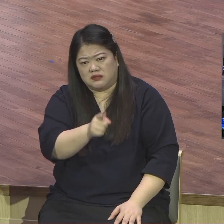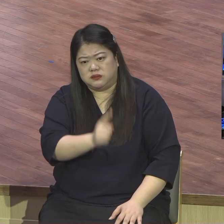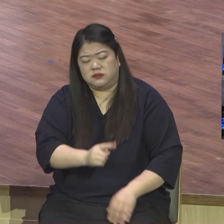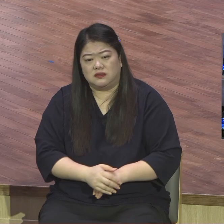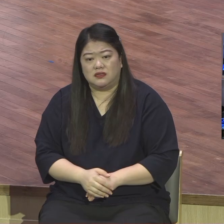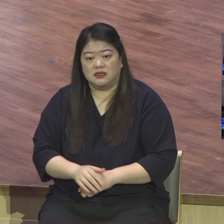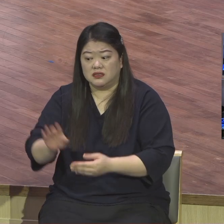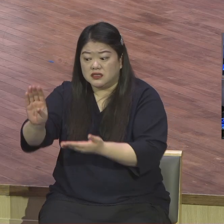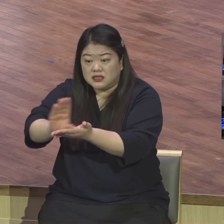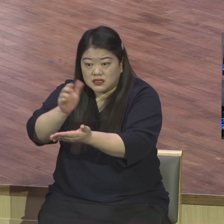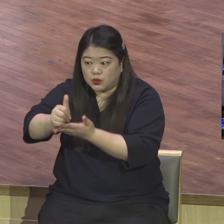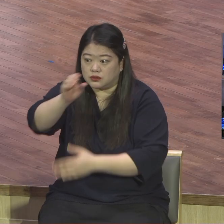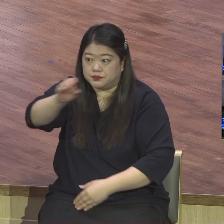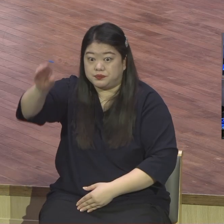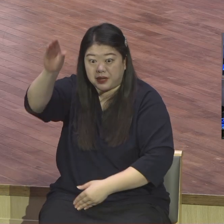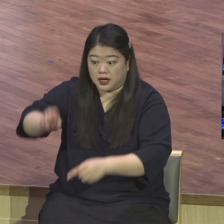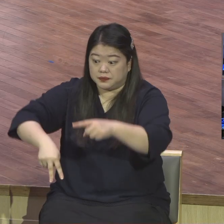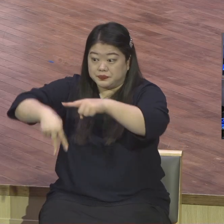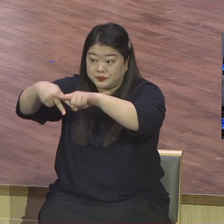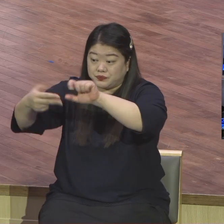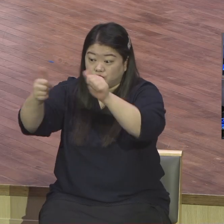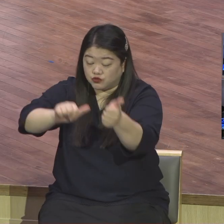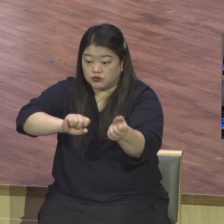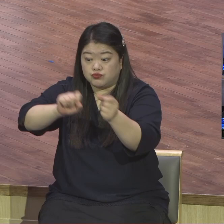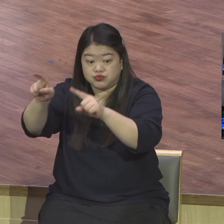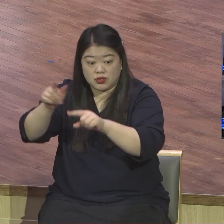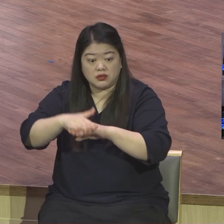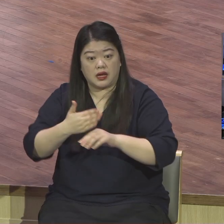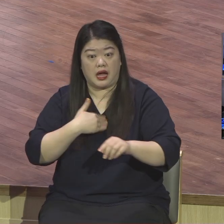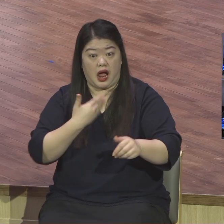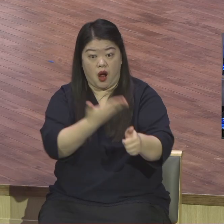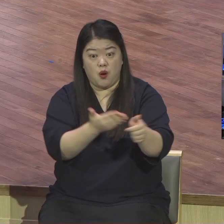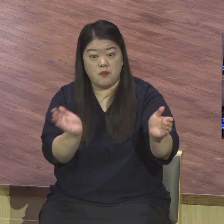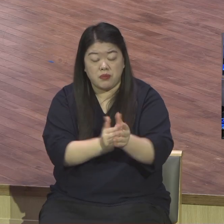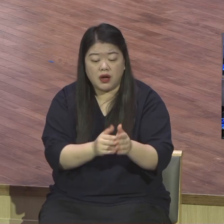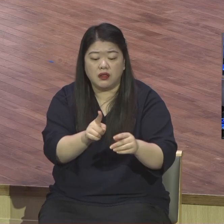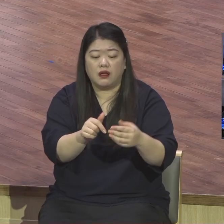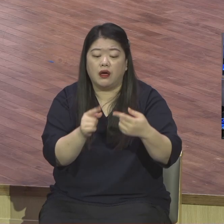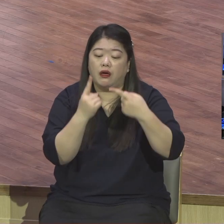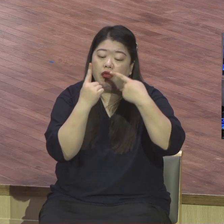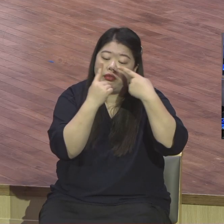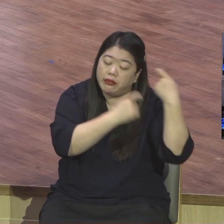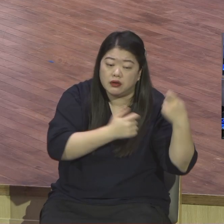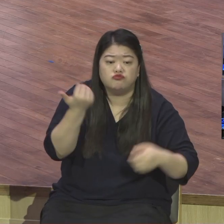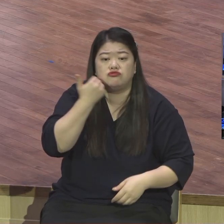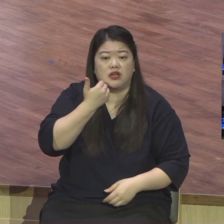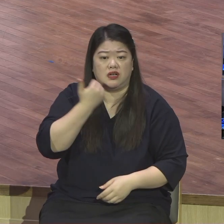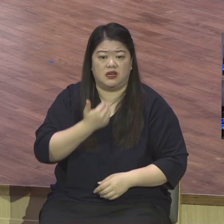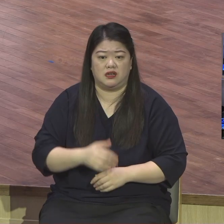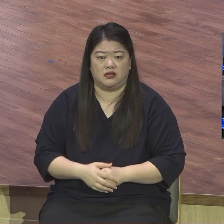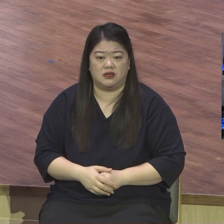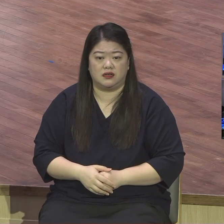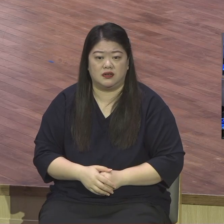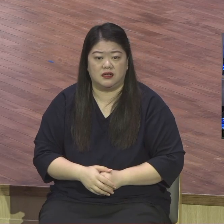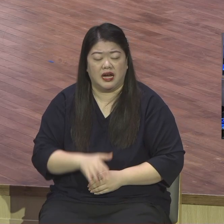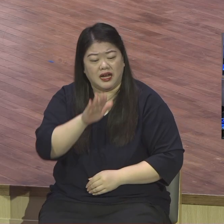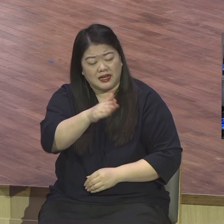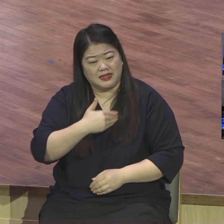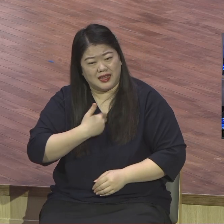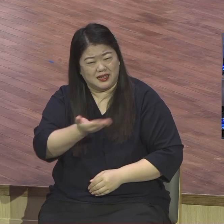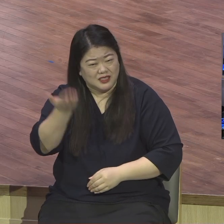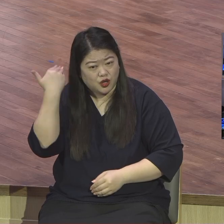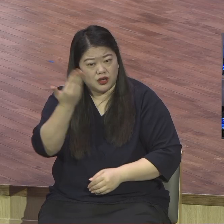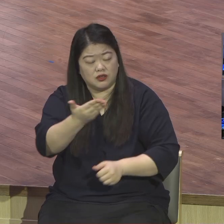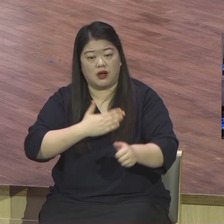너희 눈앞에 밝히 보이거늘 누가 너를 깨더냐? 내가 너희에게서 다만 이것을